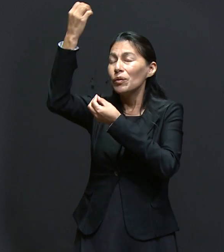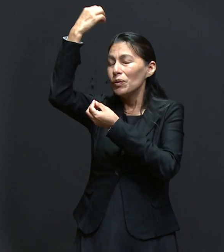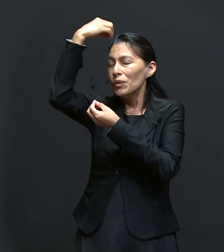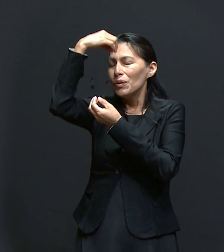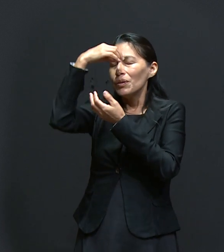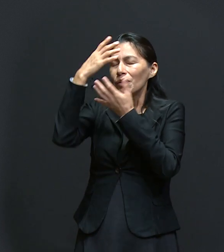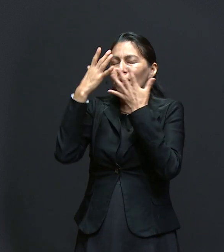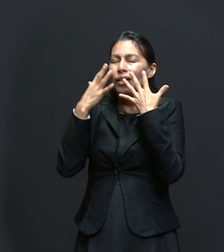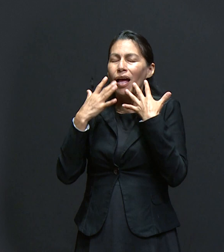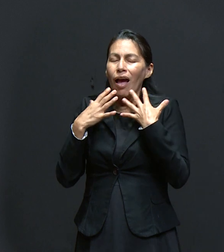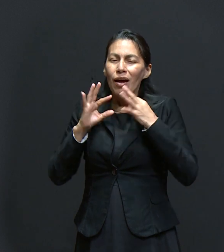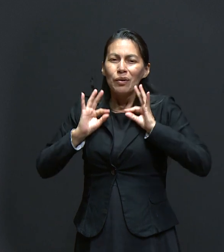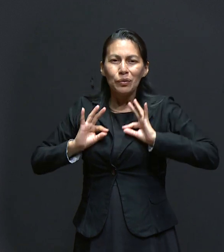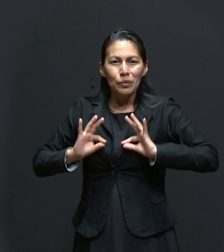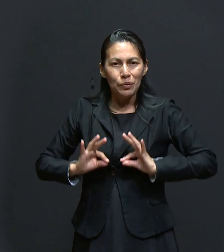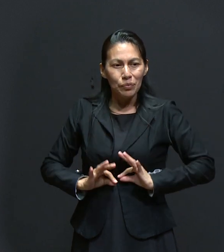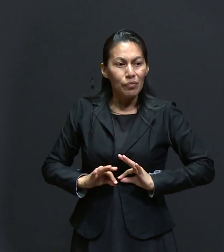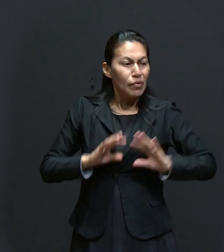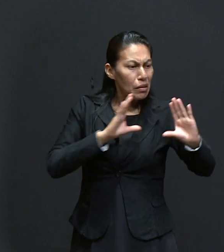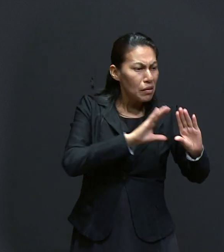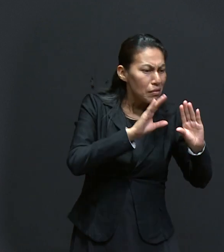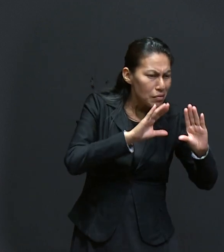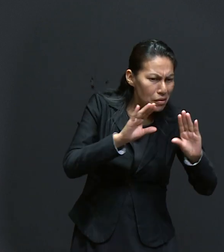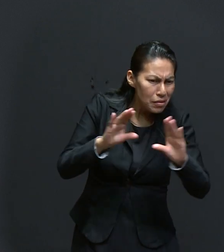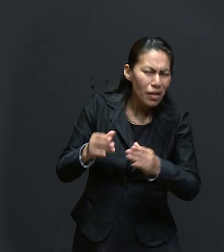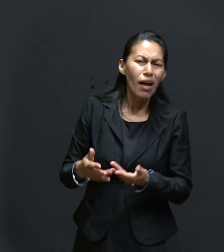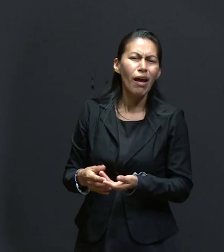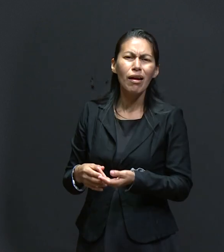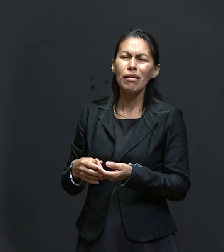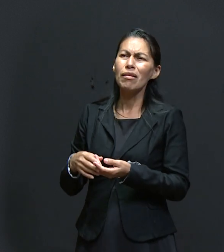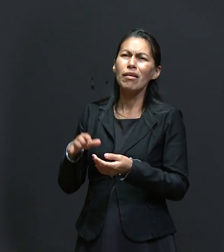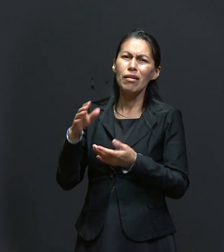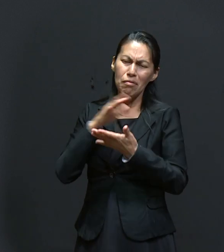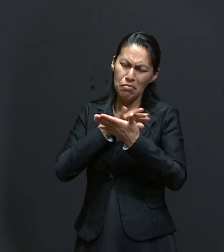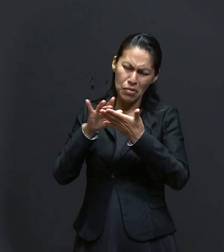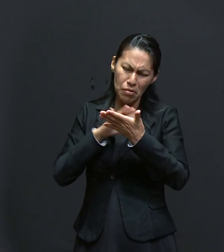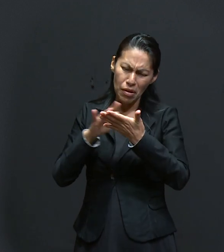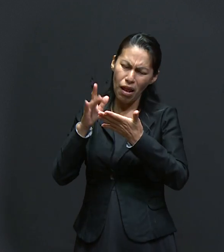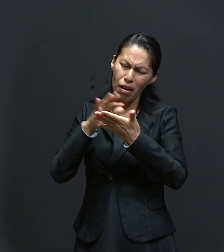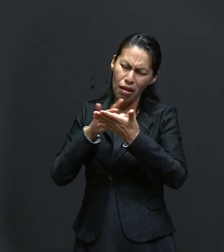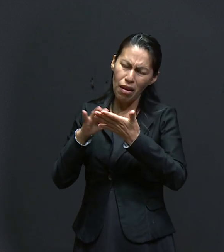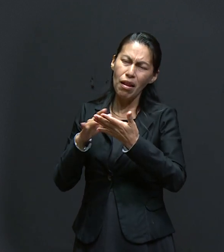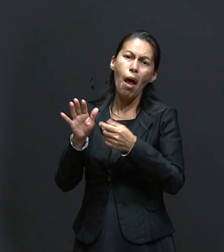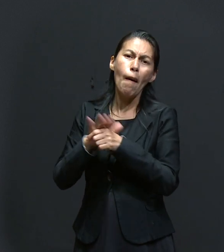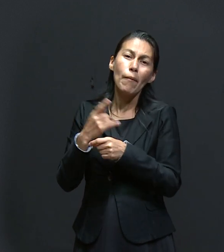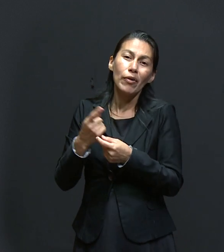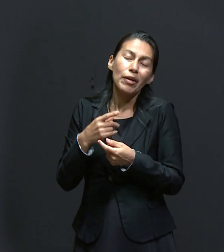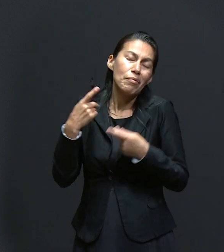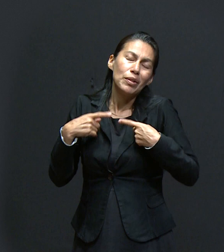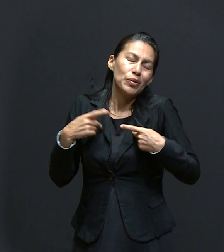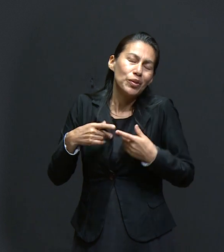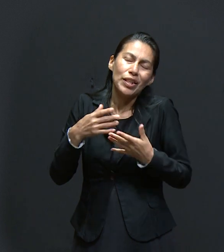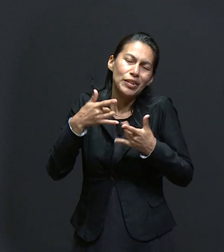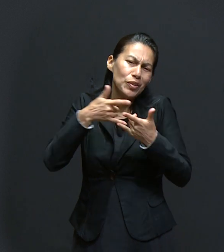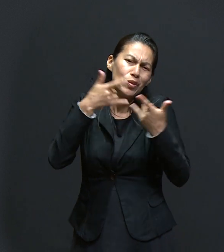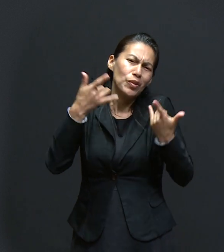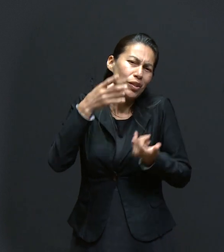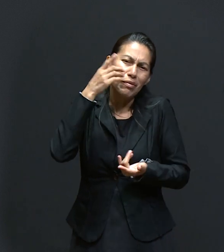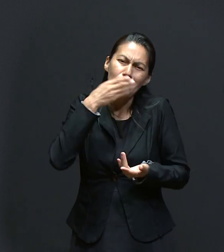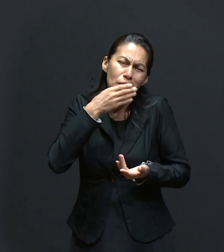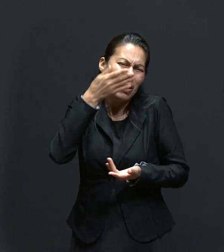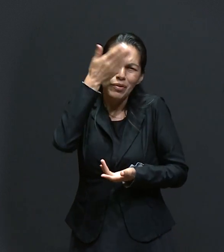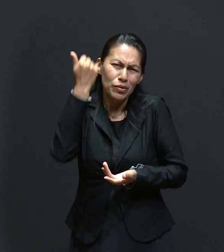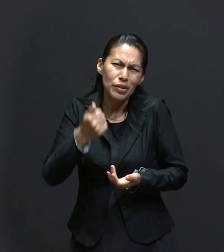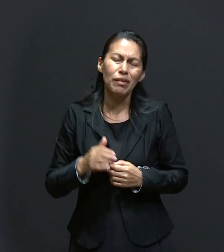palabra de dios y acudir a y preguntar y tener contacto directo con dios lo que yo os quiero decir a